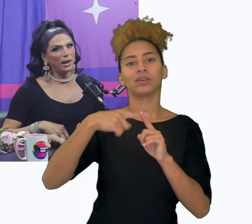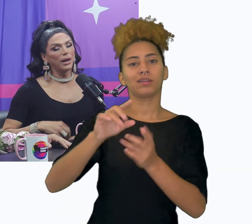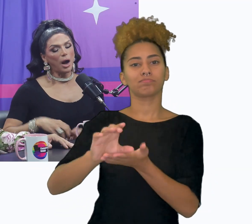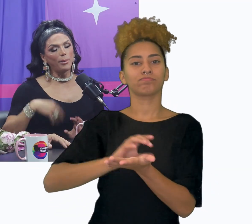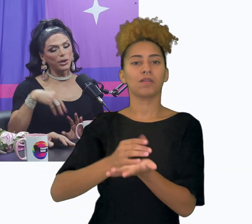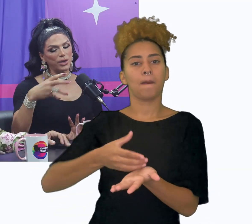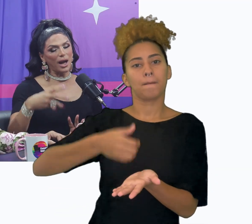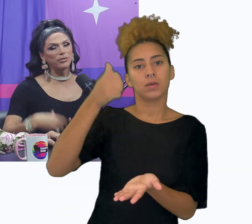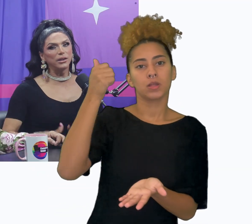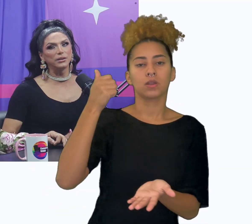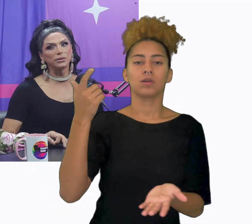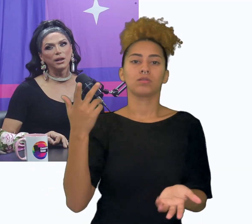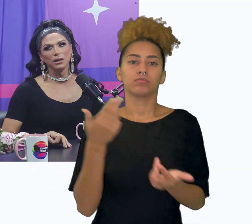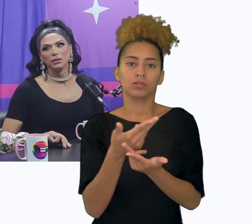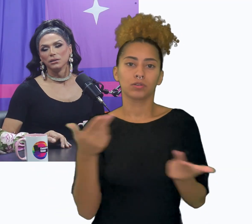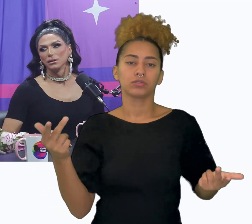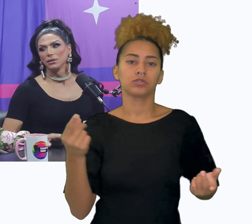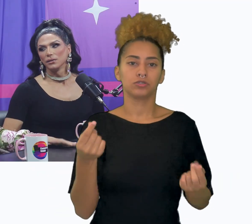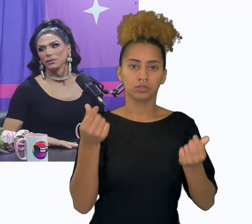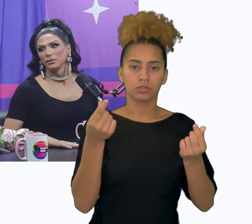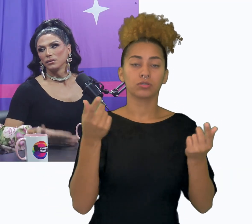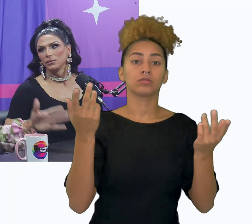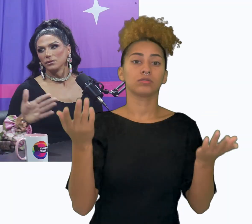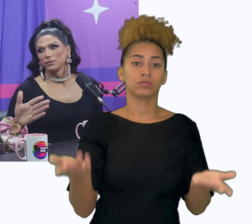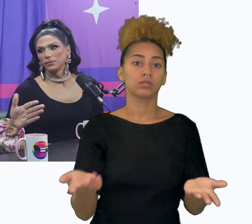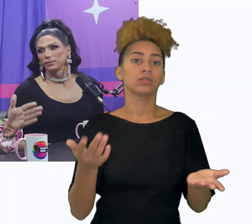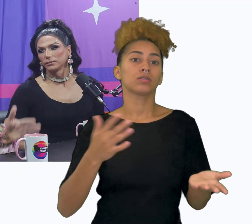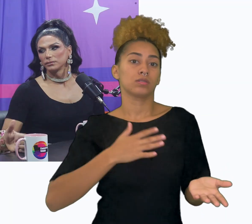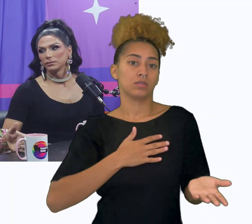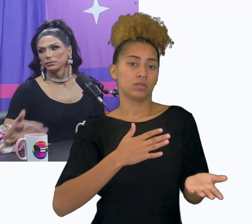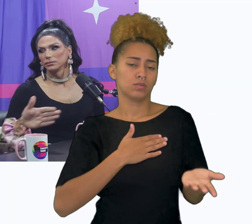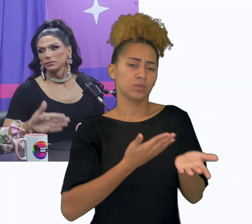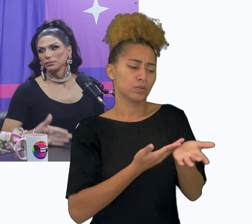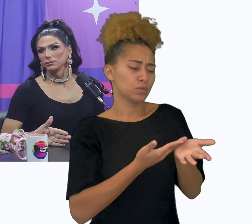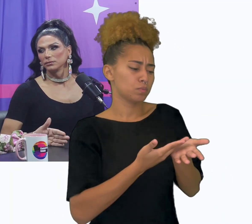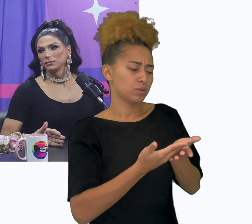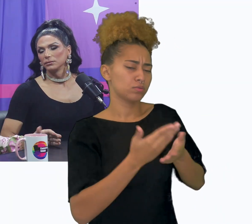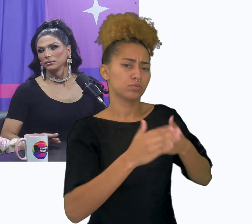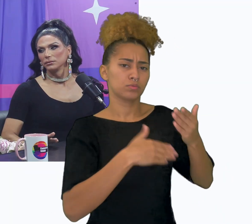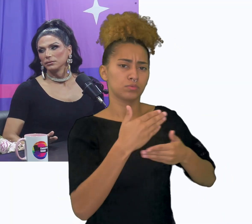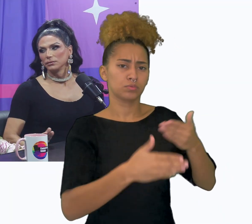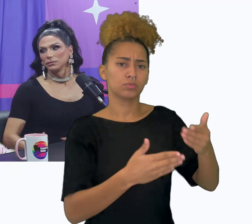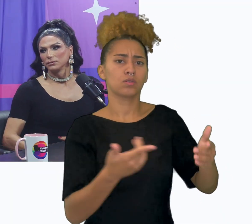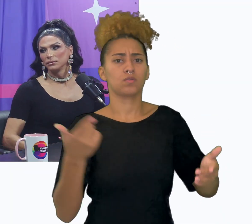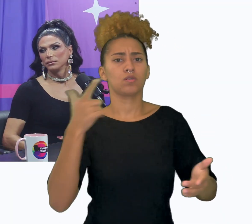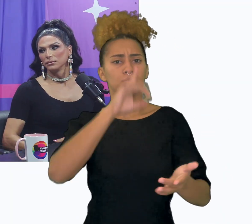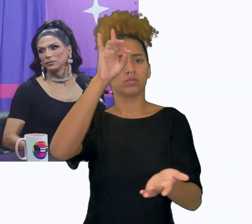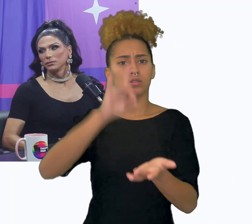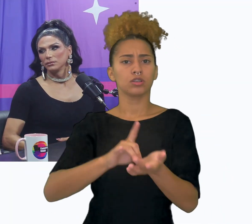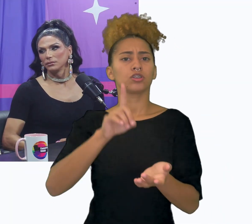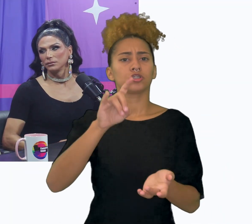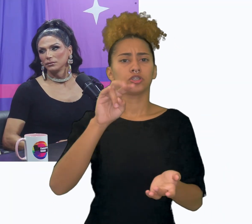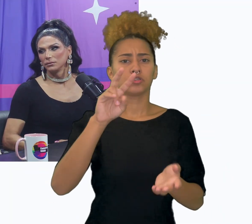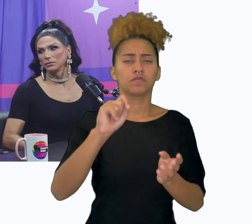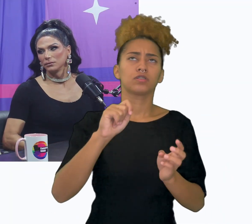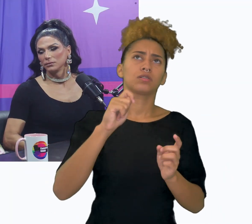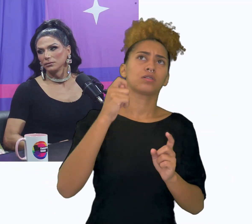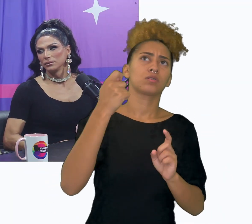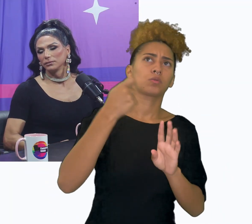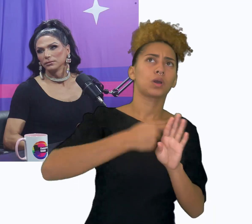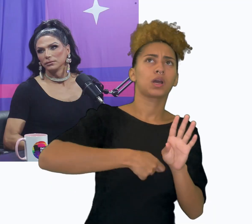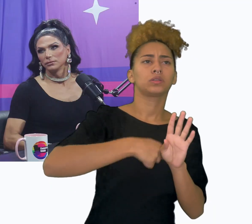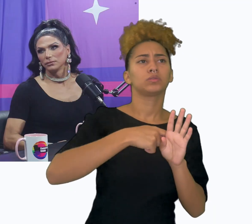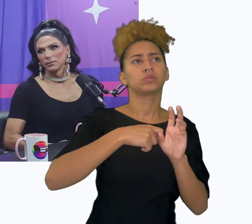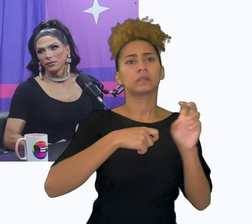artistas que estavam chegando. Almejava isso. Então assim, eu acho que do meu começo até eu me tornar uma diva foram 4, 5 meses. Então foi